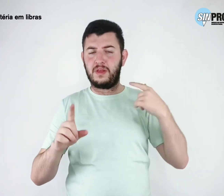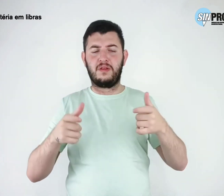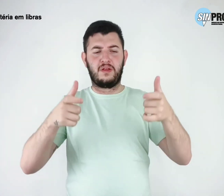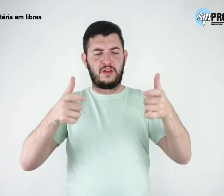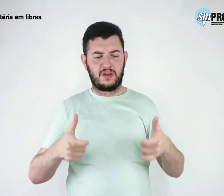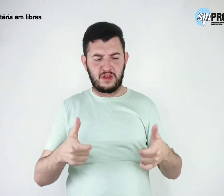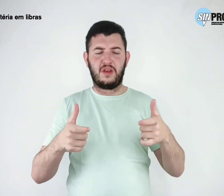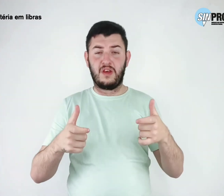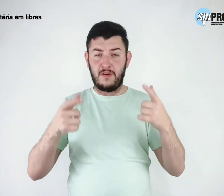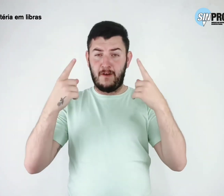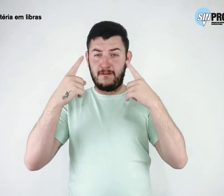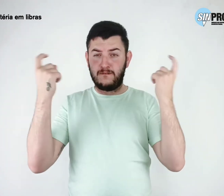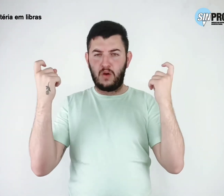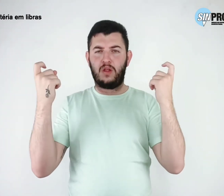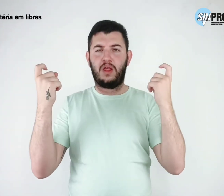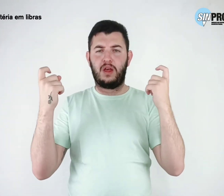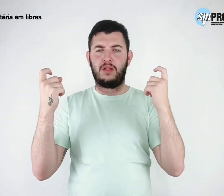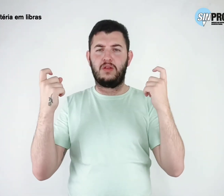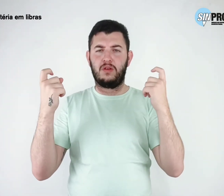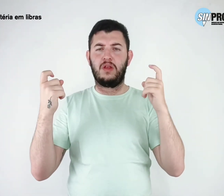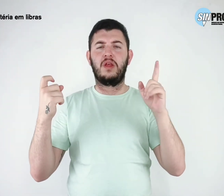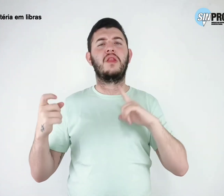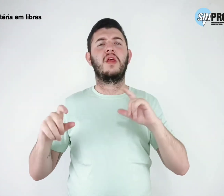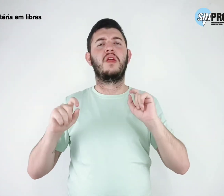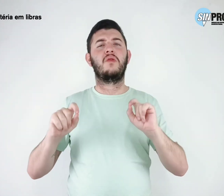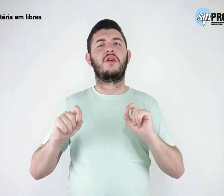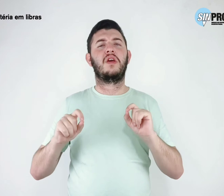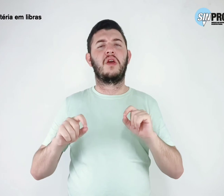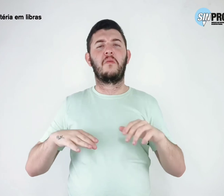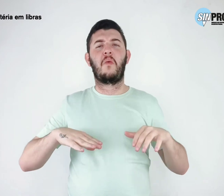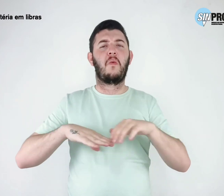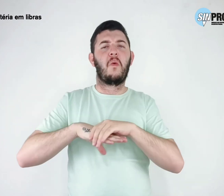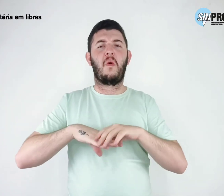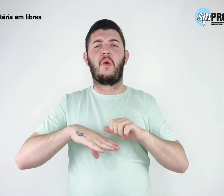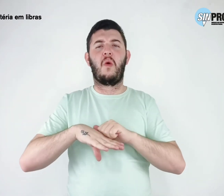foram violados por coturnos e fuzis, declara.